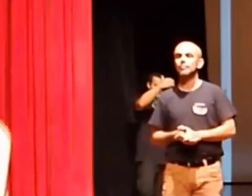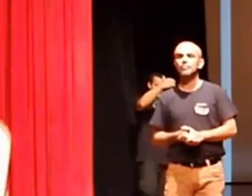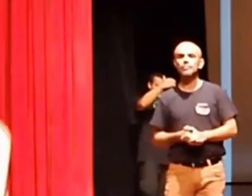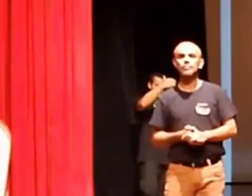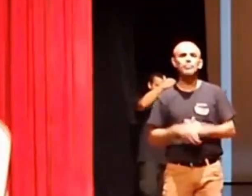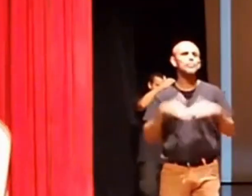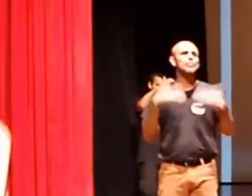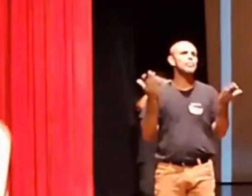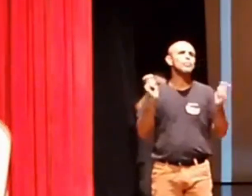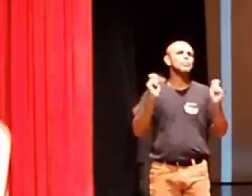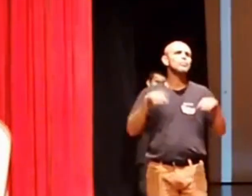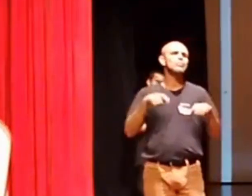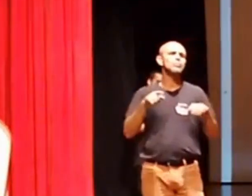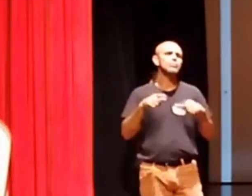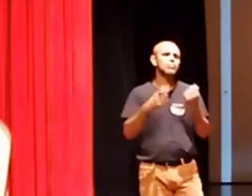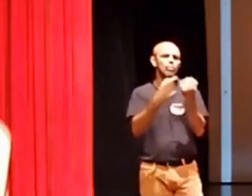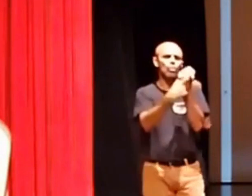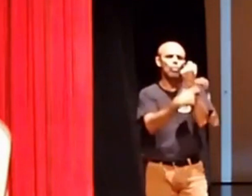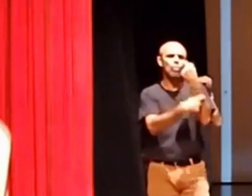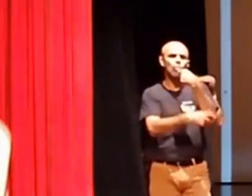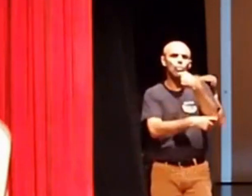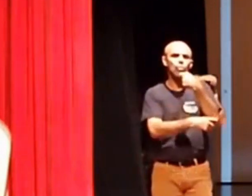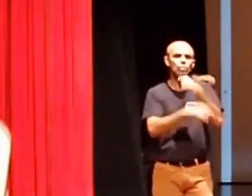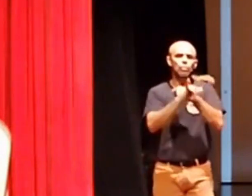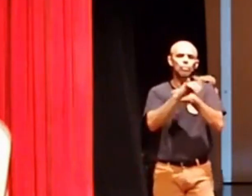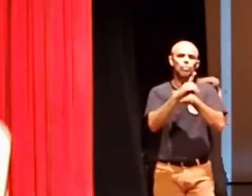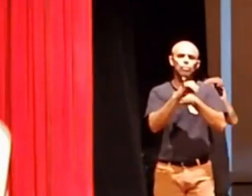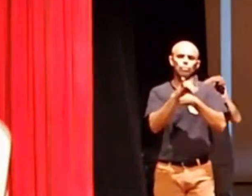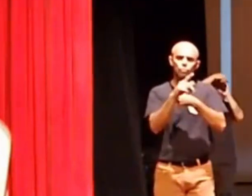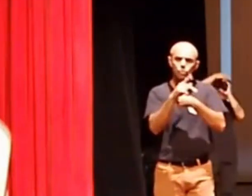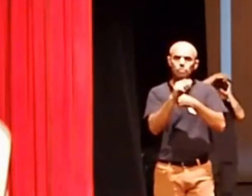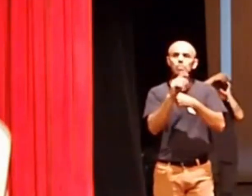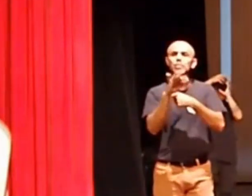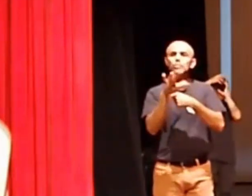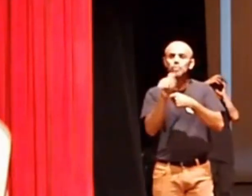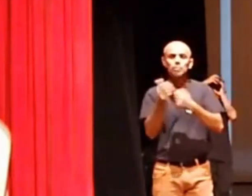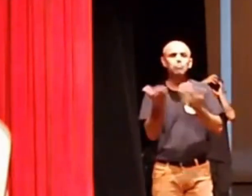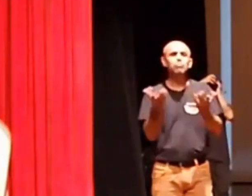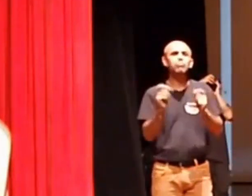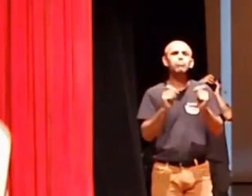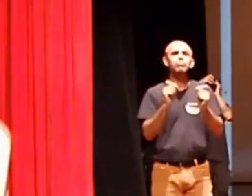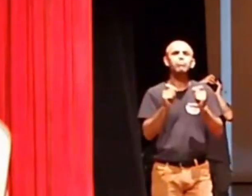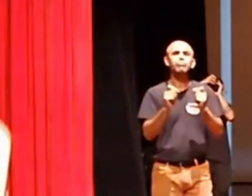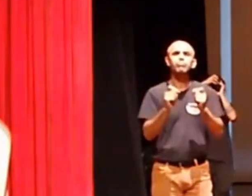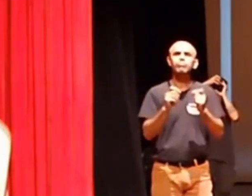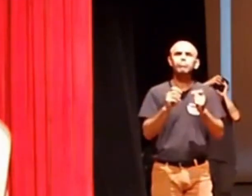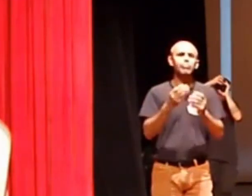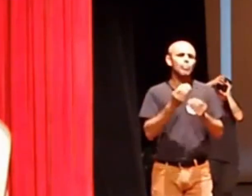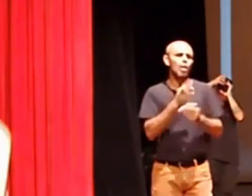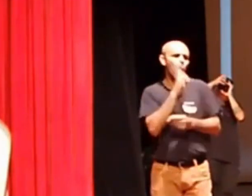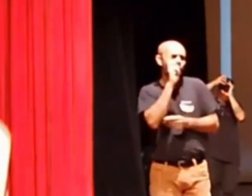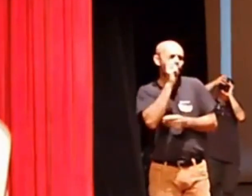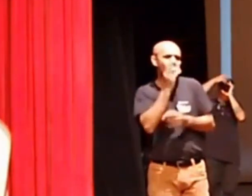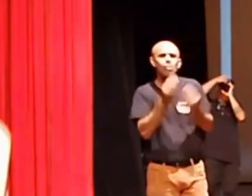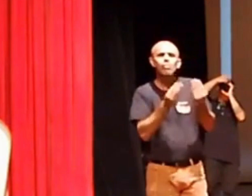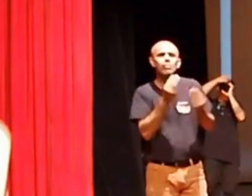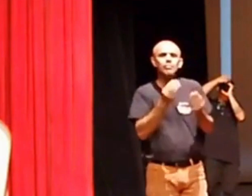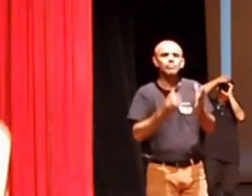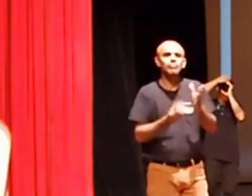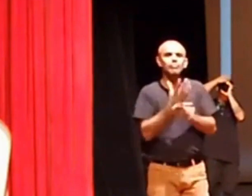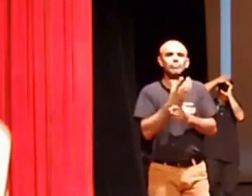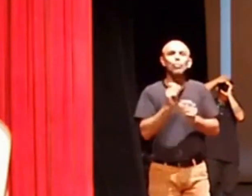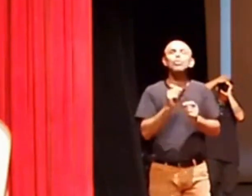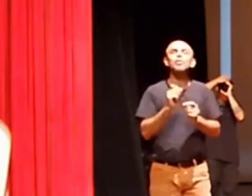Quais são as possíveis causas, então, de uma escoliose idiopática? Já que ela não tem uma causa definida, o que poderia vir